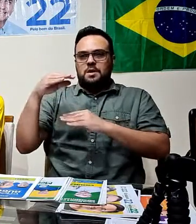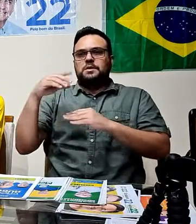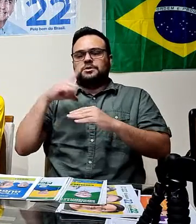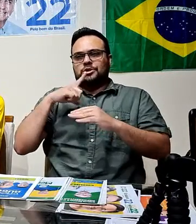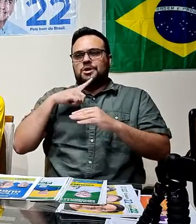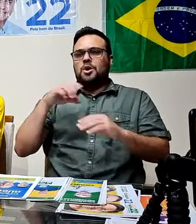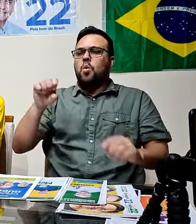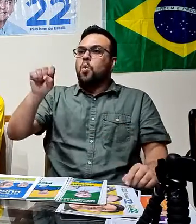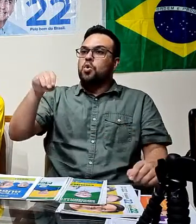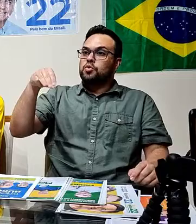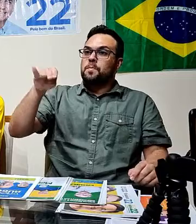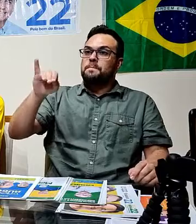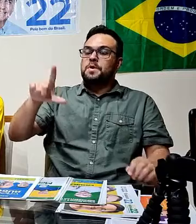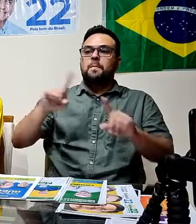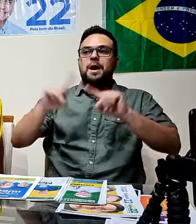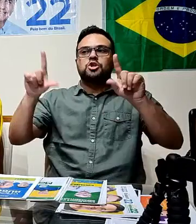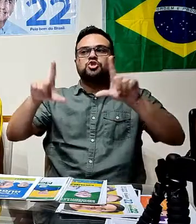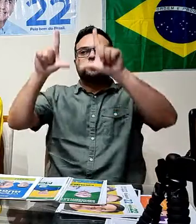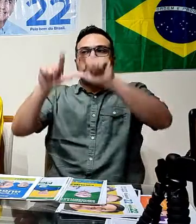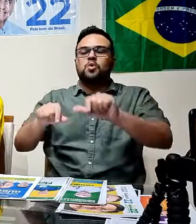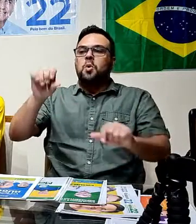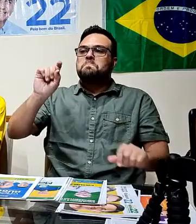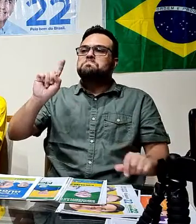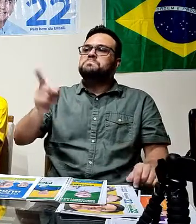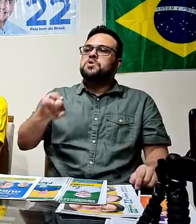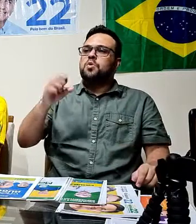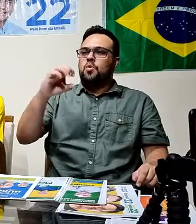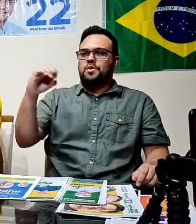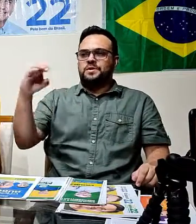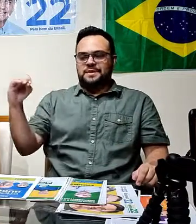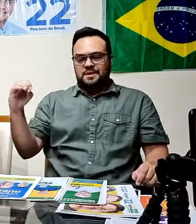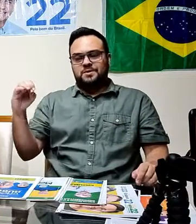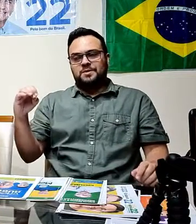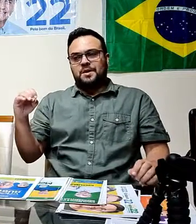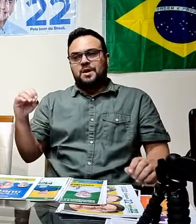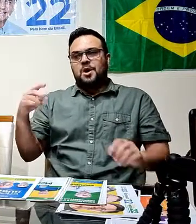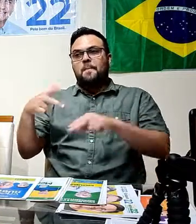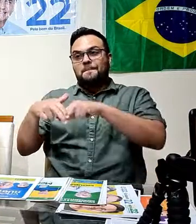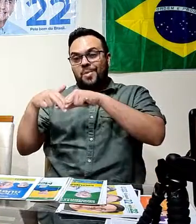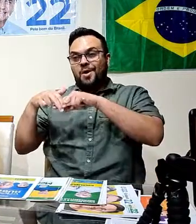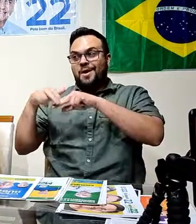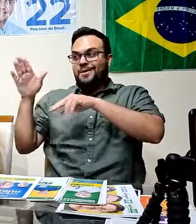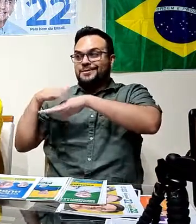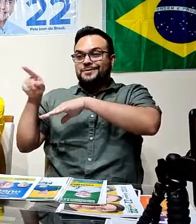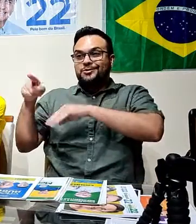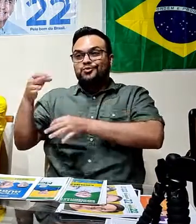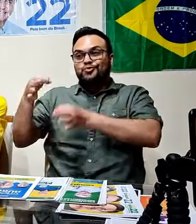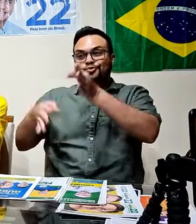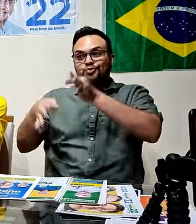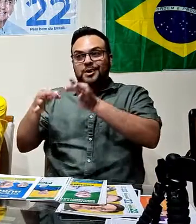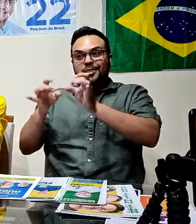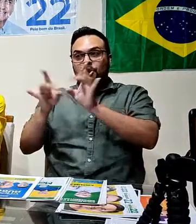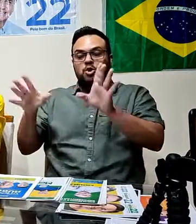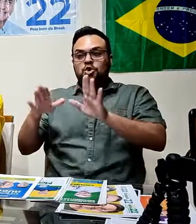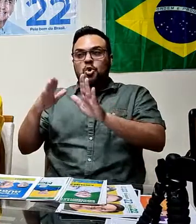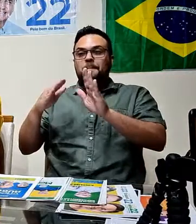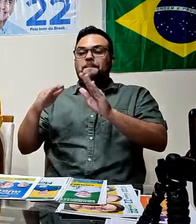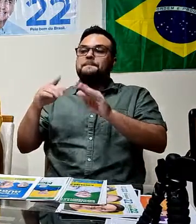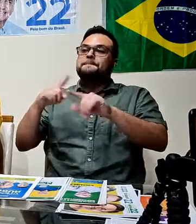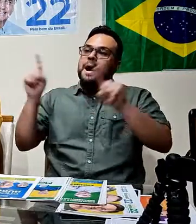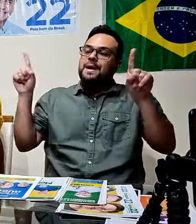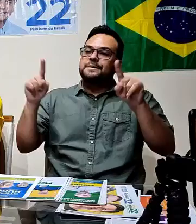era 8 mil passando para 1.800 aproximadamente, não reduzi mais por ação judicial, mas passamos de 20 para 40